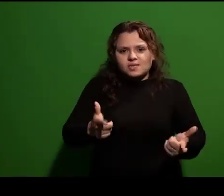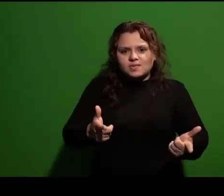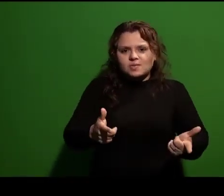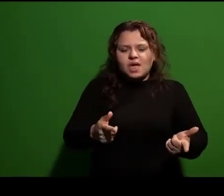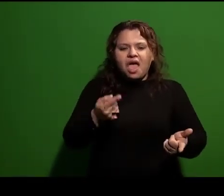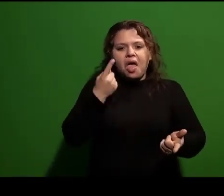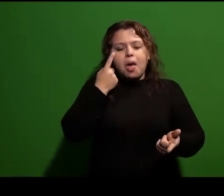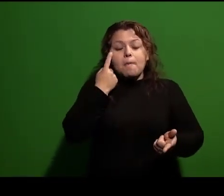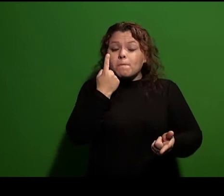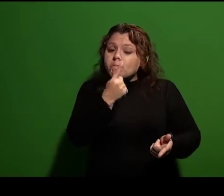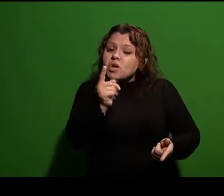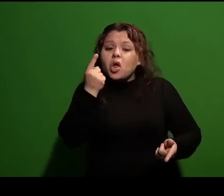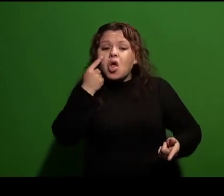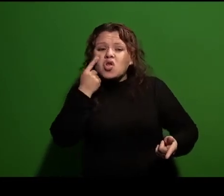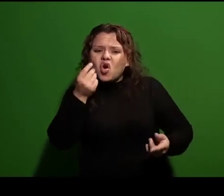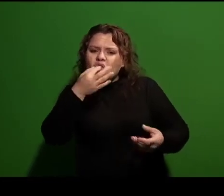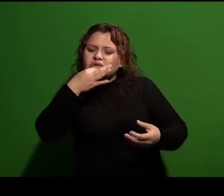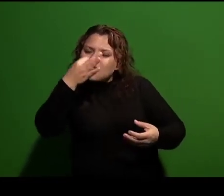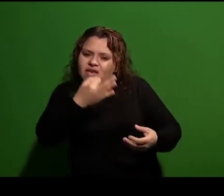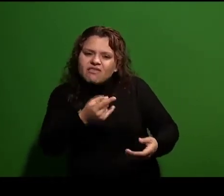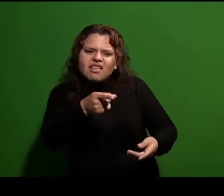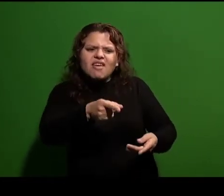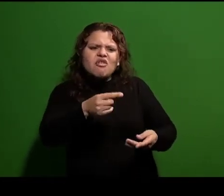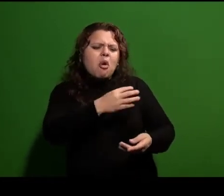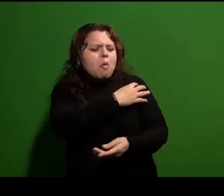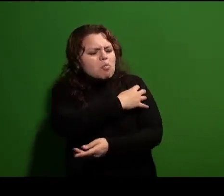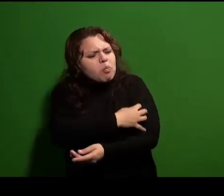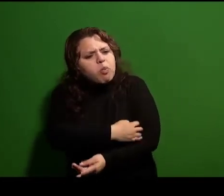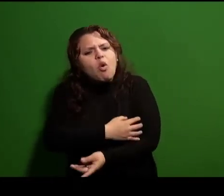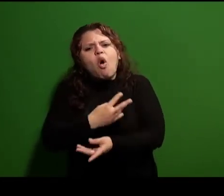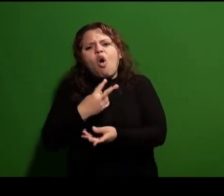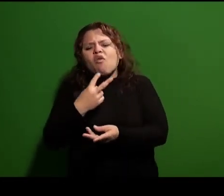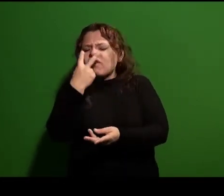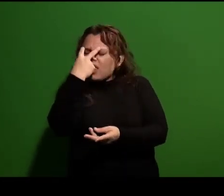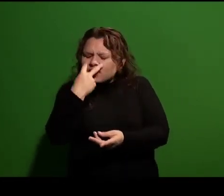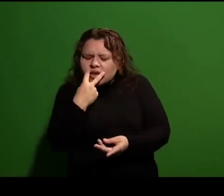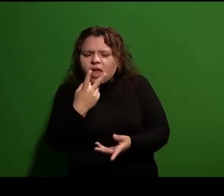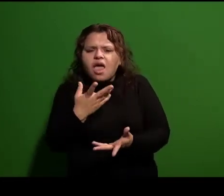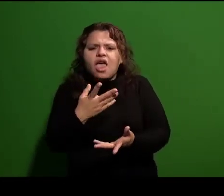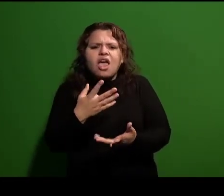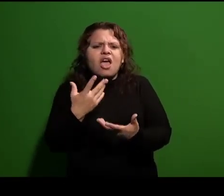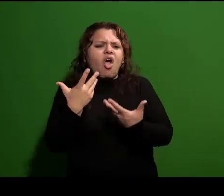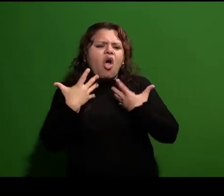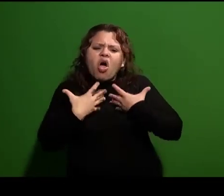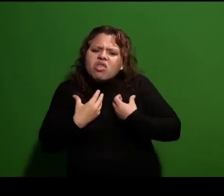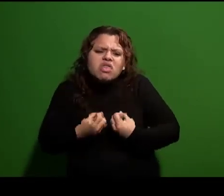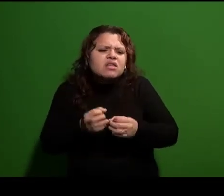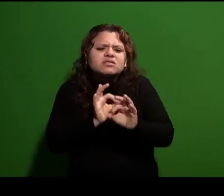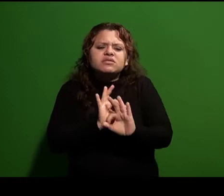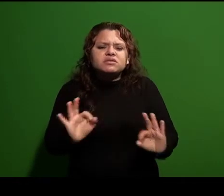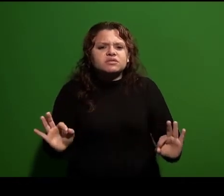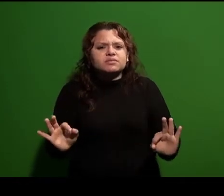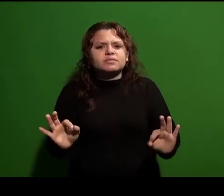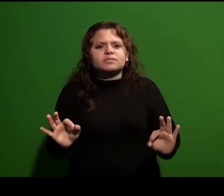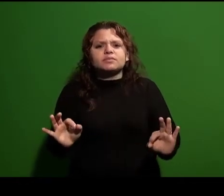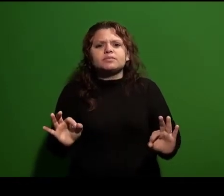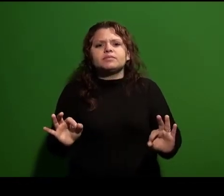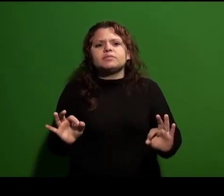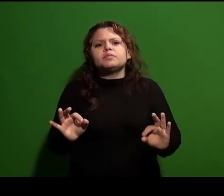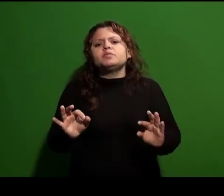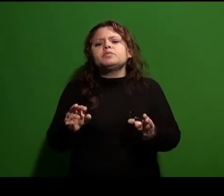necesidad de ninguna cosa, y no conoces que tú eres un cuitado y miserable y pobre y ciego y